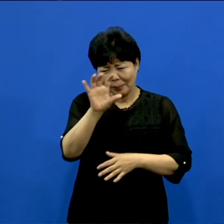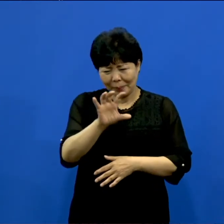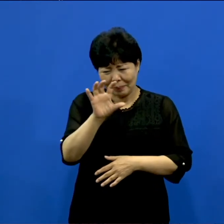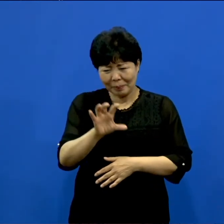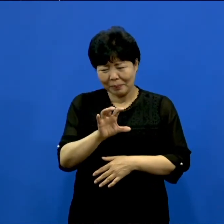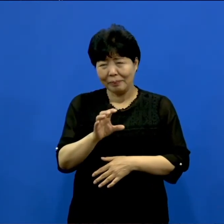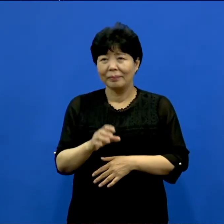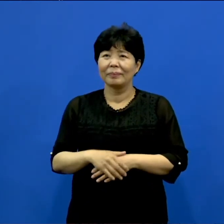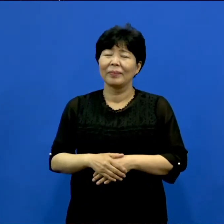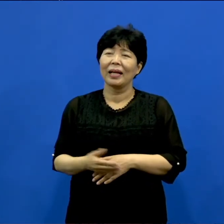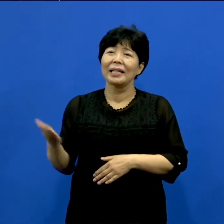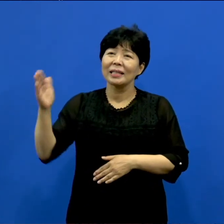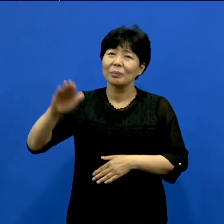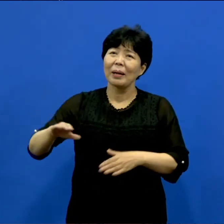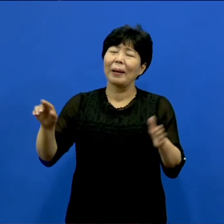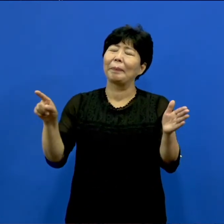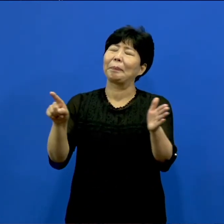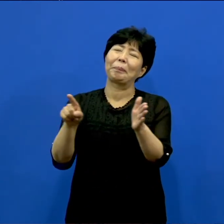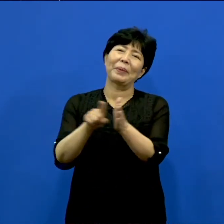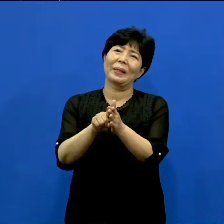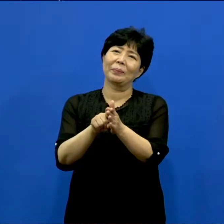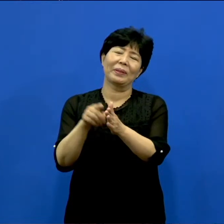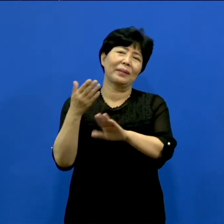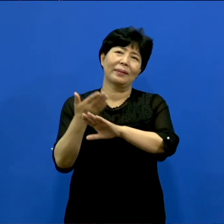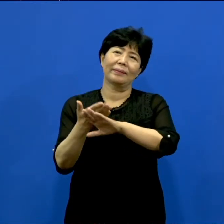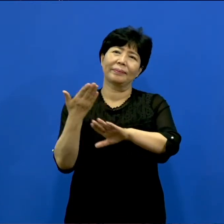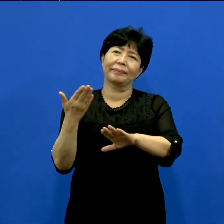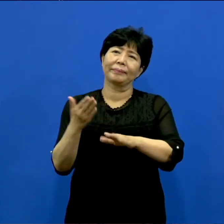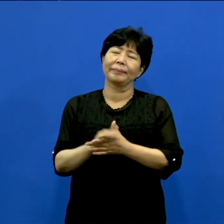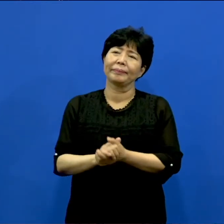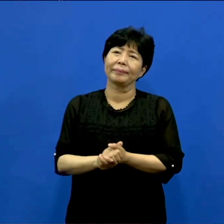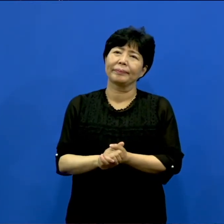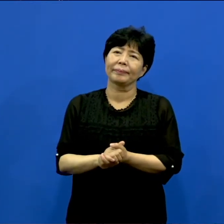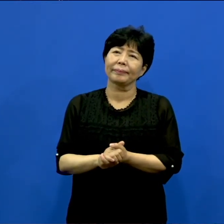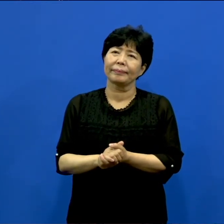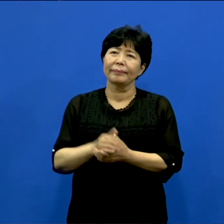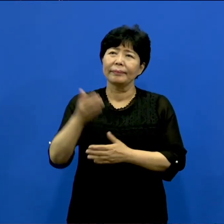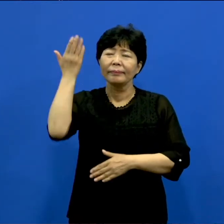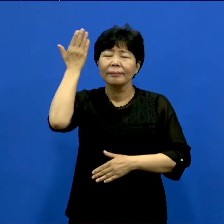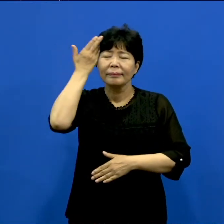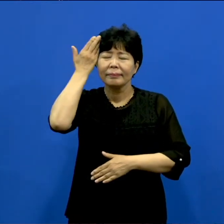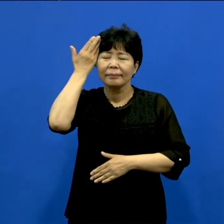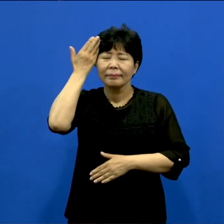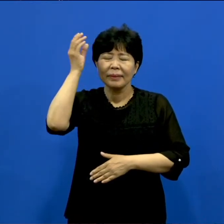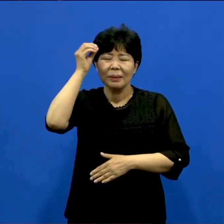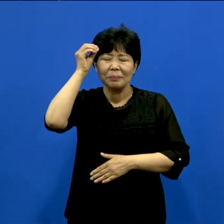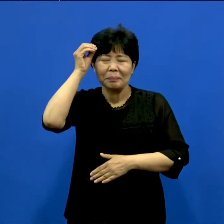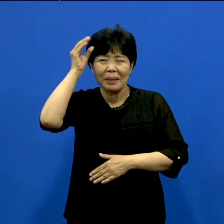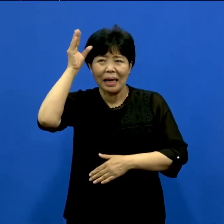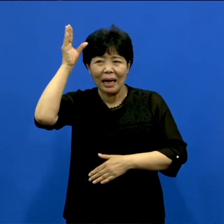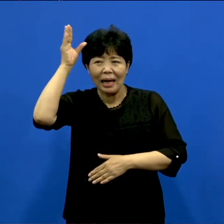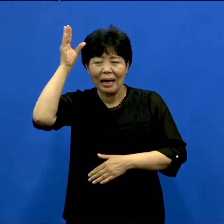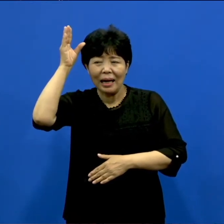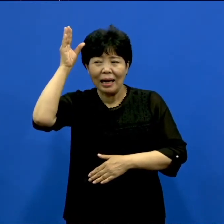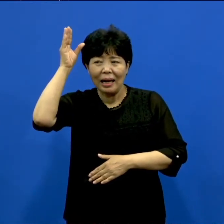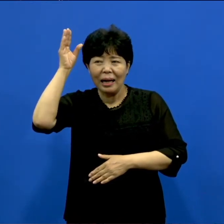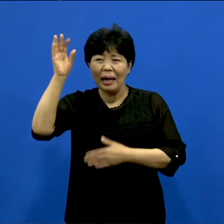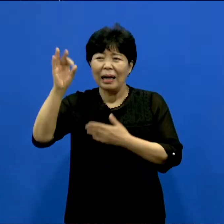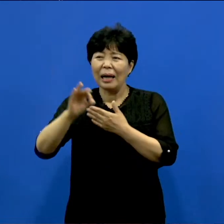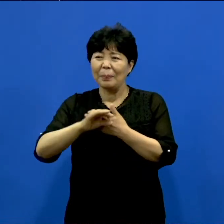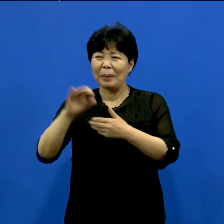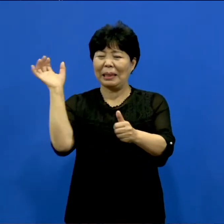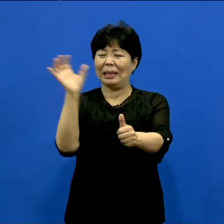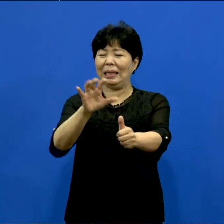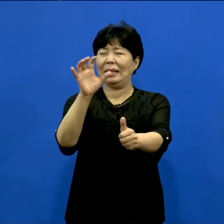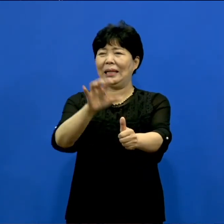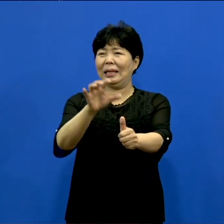끝나요. 그러면 믿음의 세계가 열리지 않습니다. 여러분, 지식으로만 가득한 신앙에 대해서 야고보의 질타를 보세요. 야고보